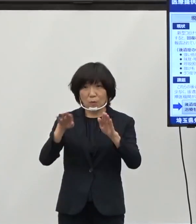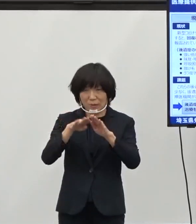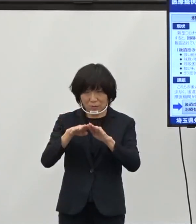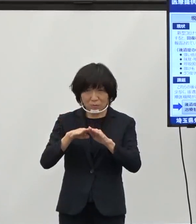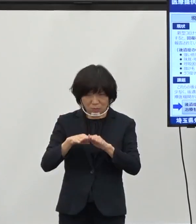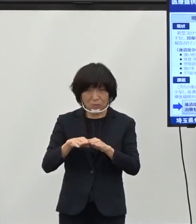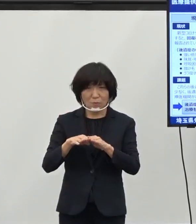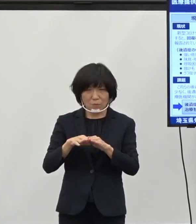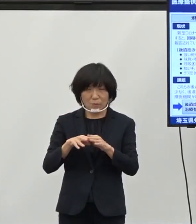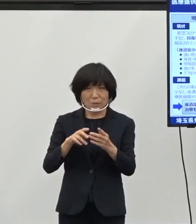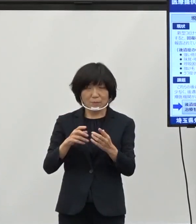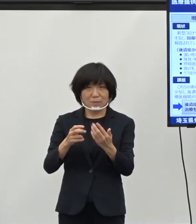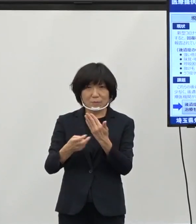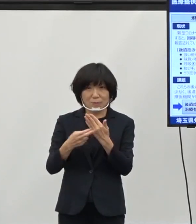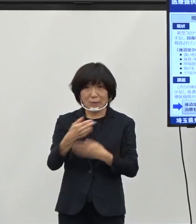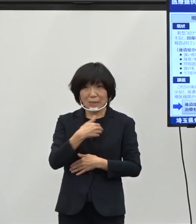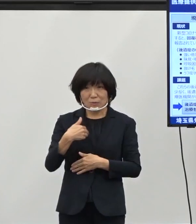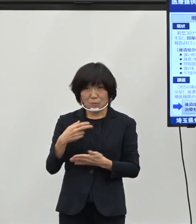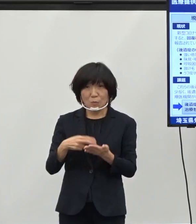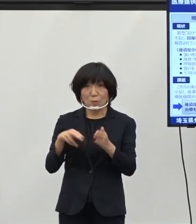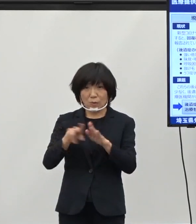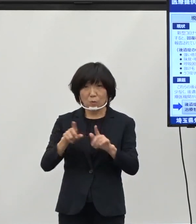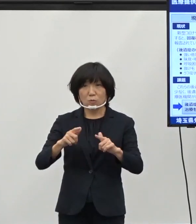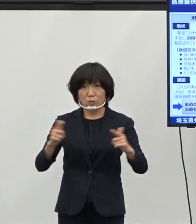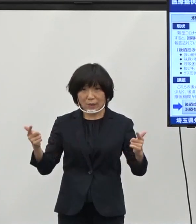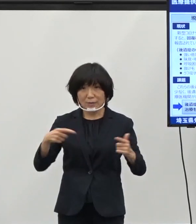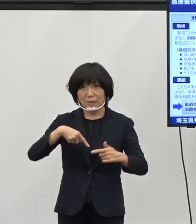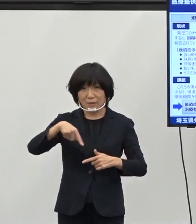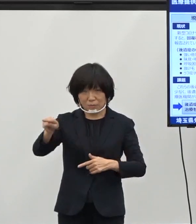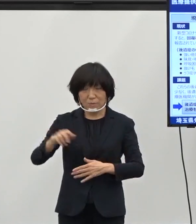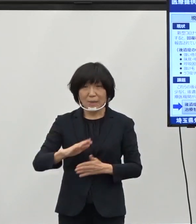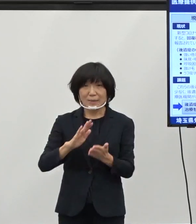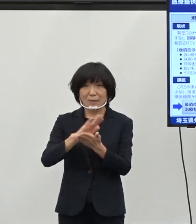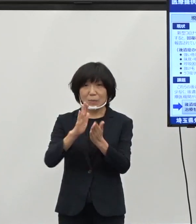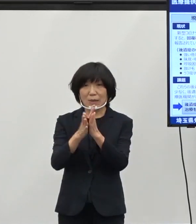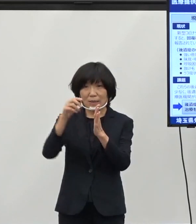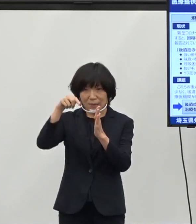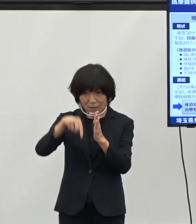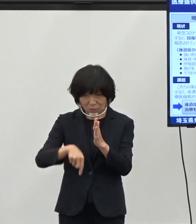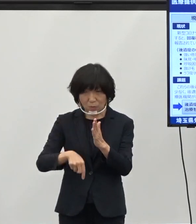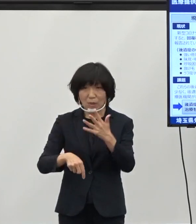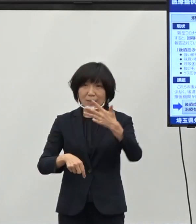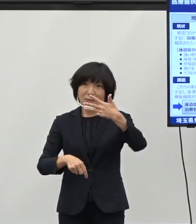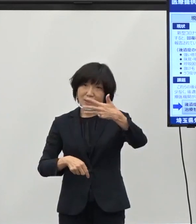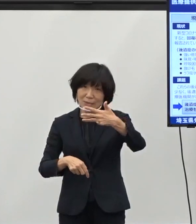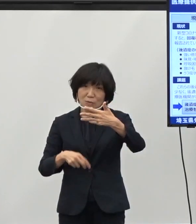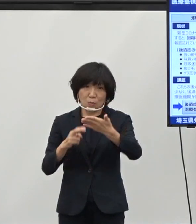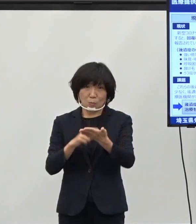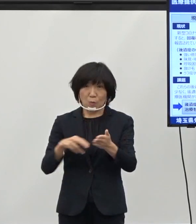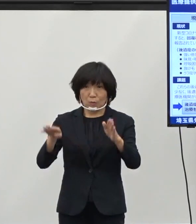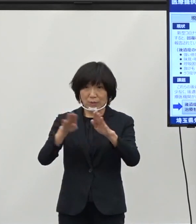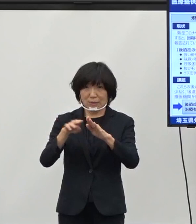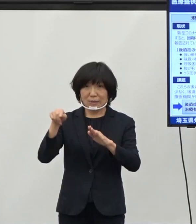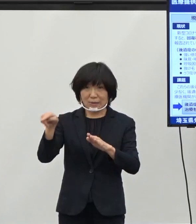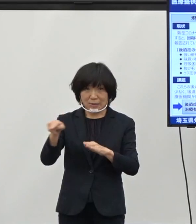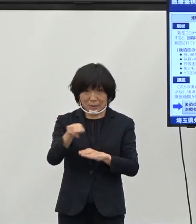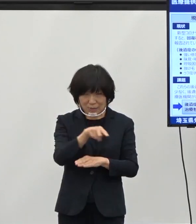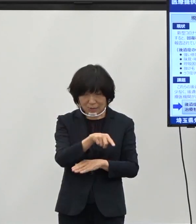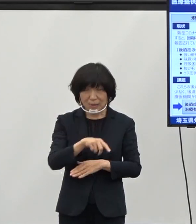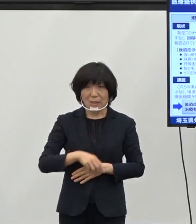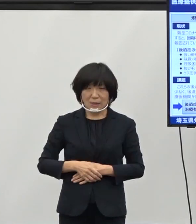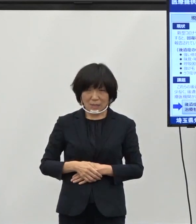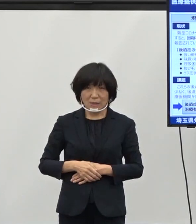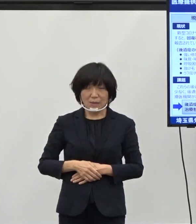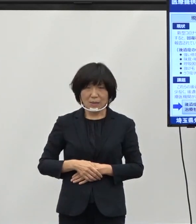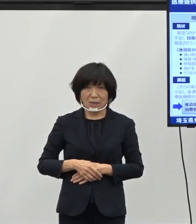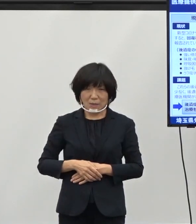ります。具体的にはまず県内の8つの医療機関に後遺